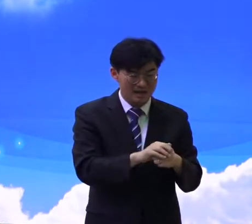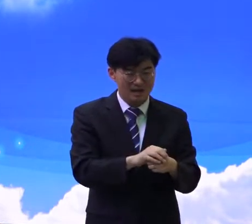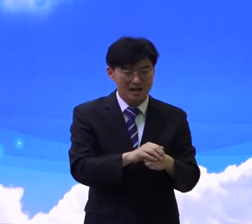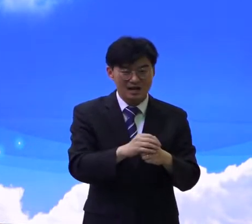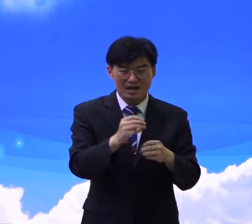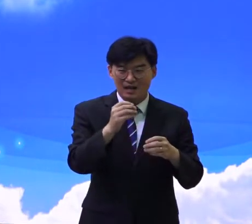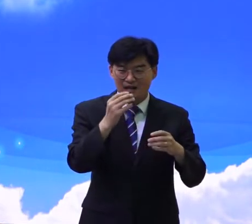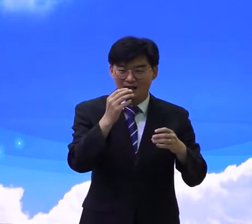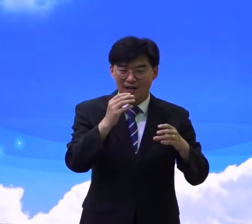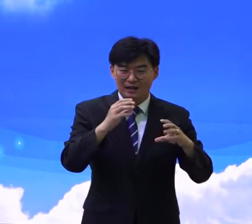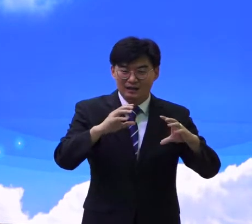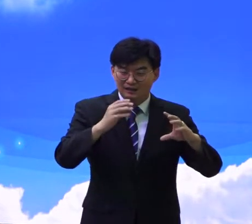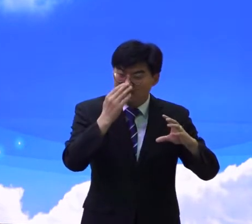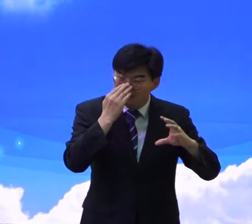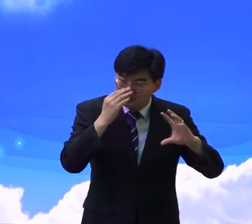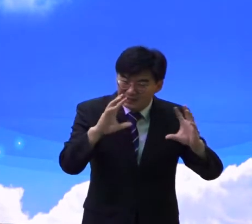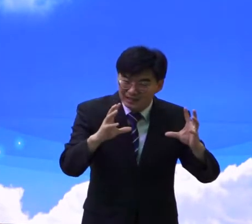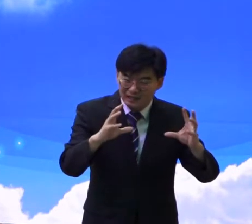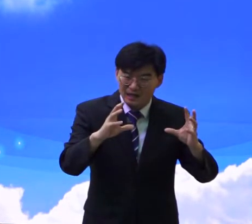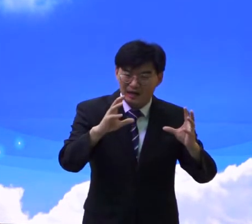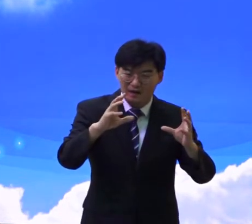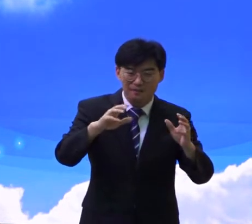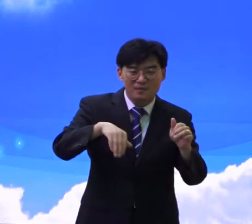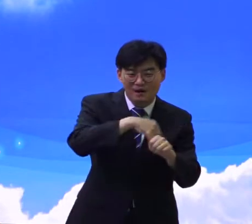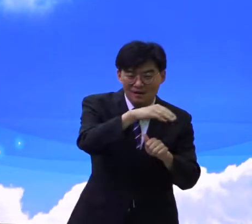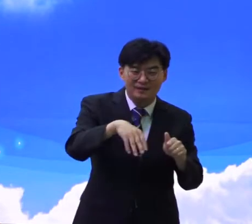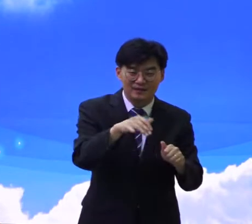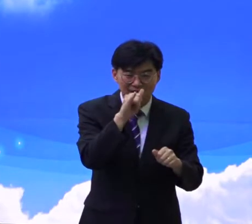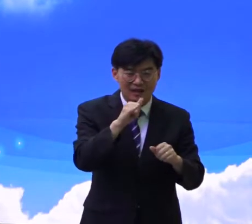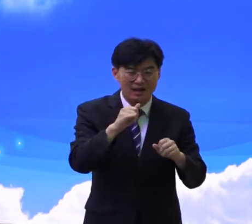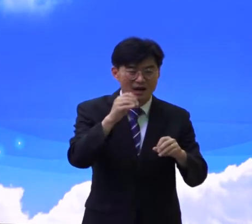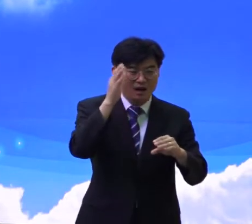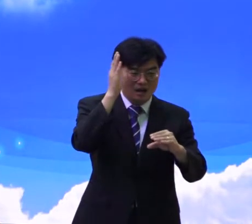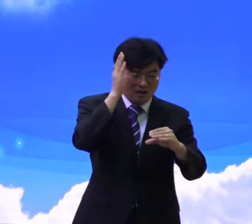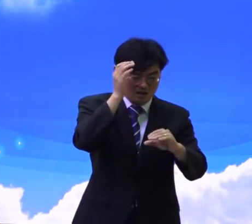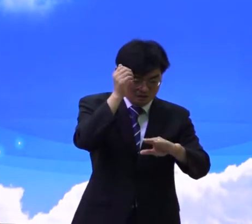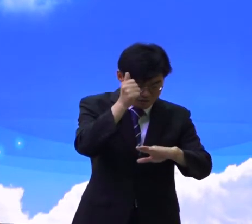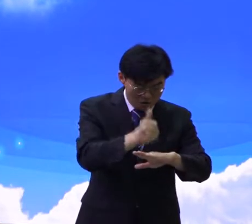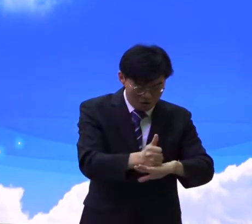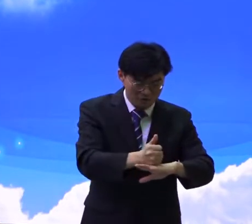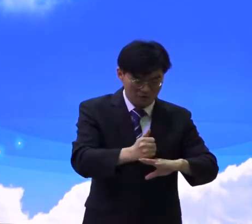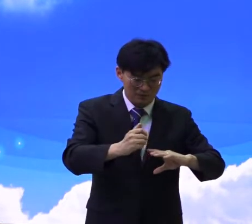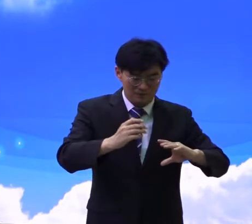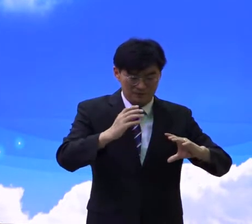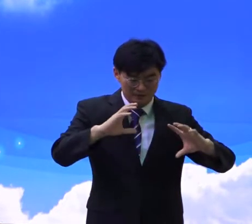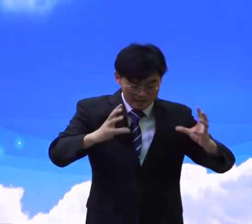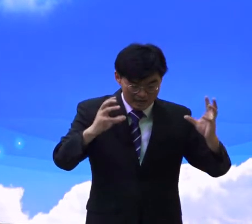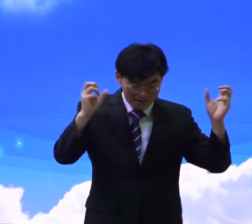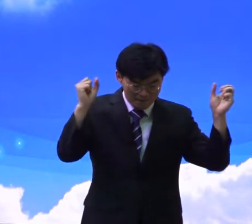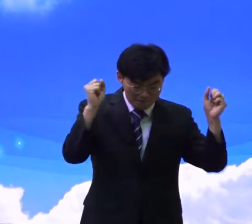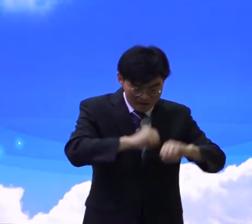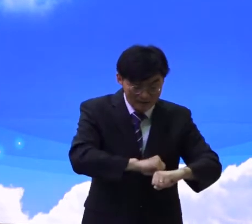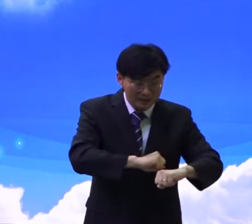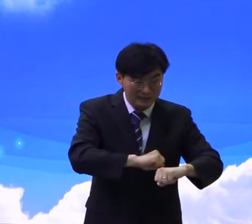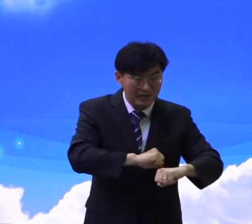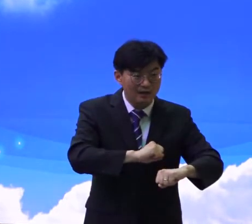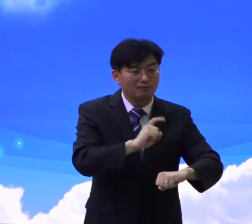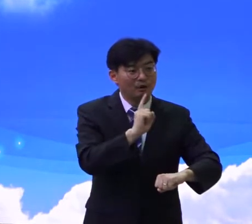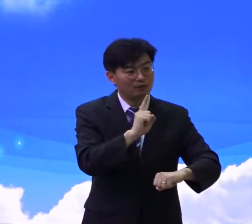힘, 그 놀라운 세임, 용기에 대해서 이야기를 했습니다. 여러분 잘 아시는 이사야